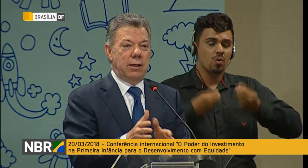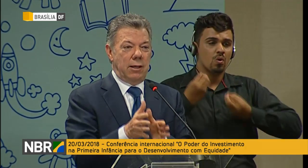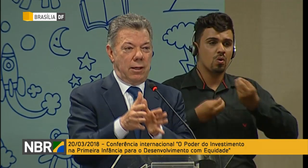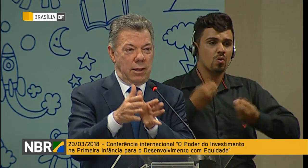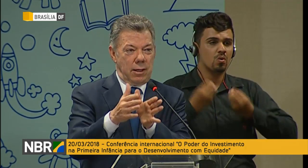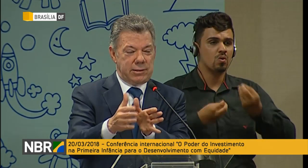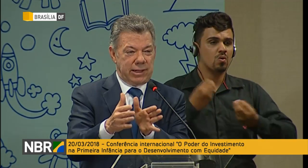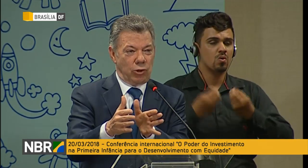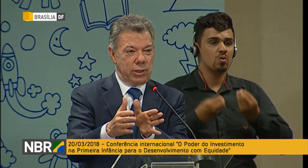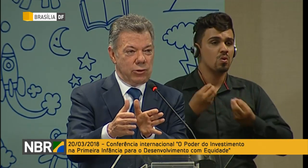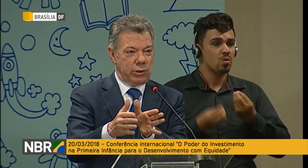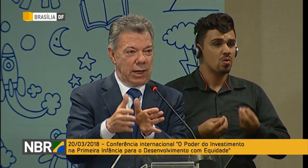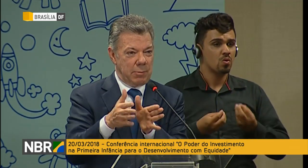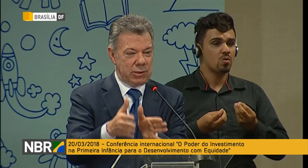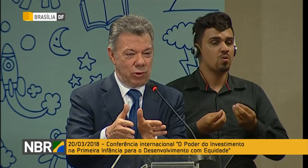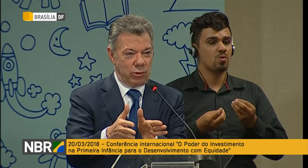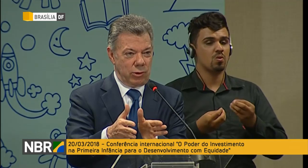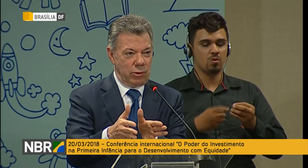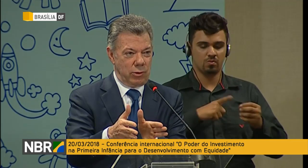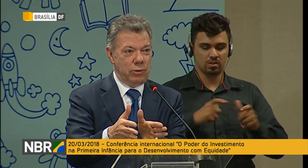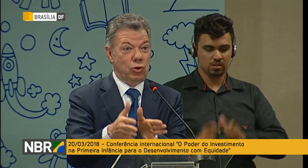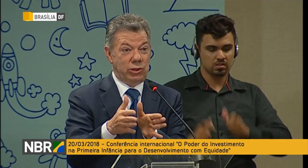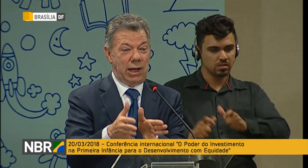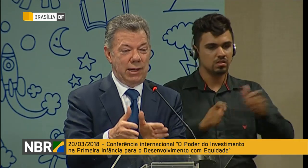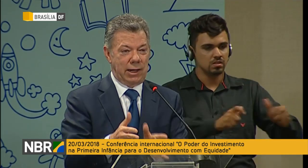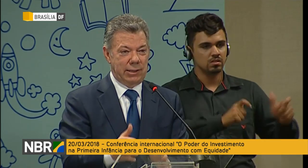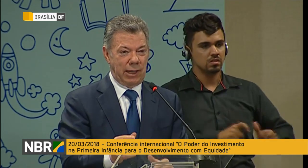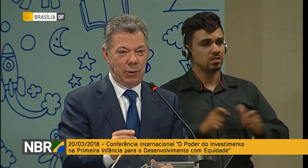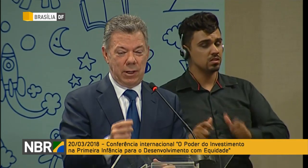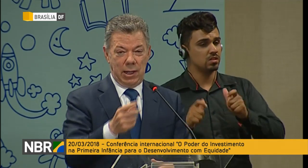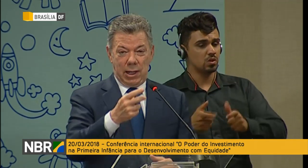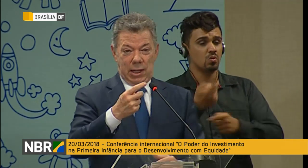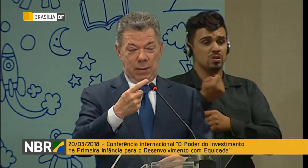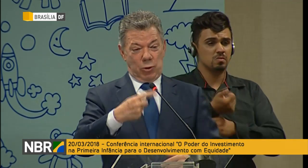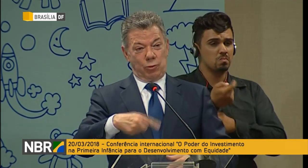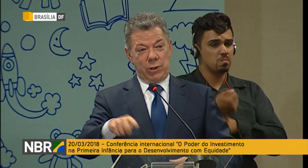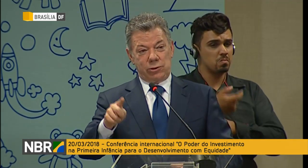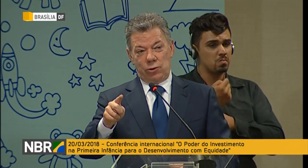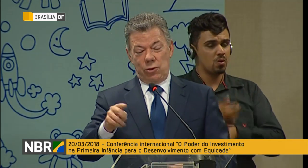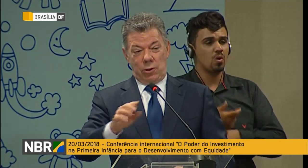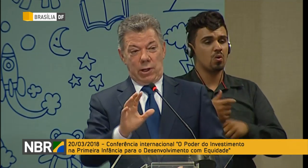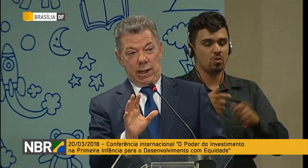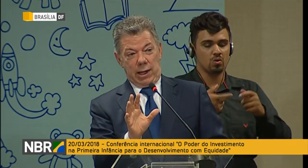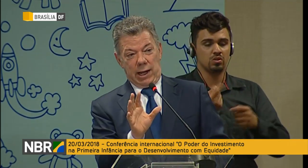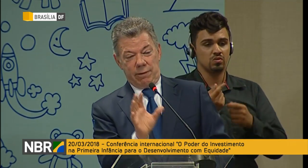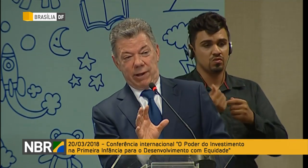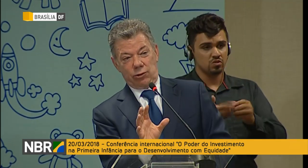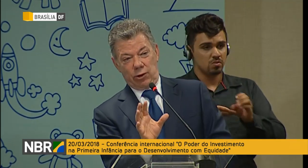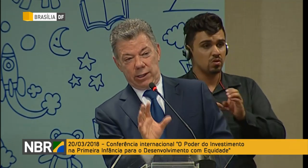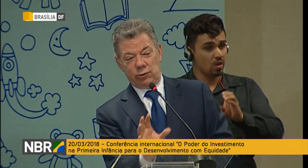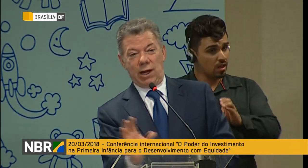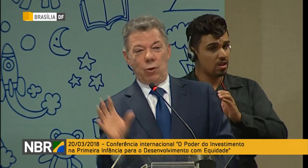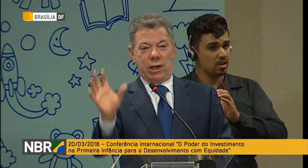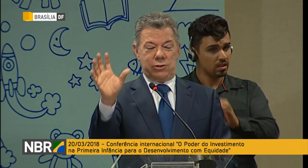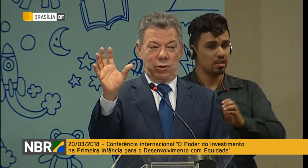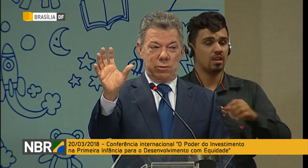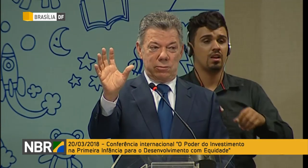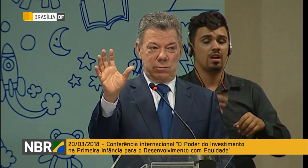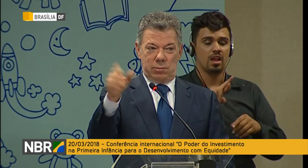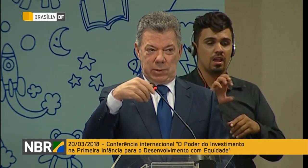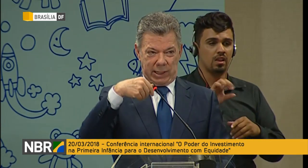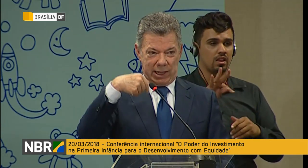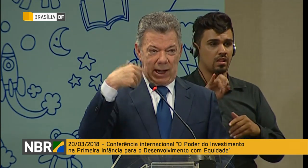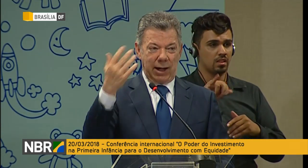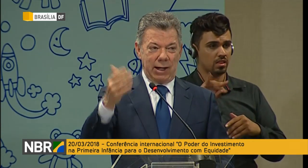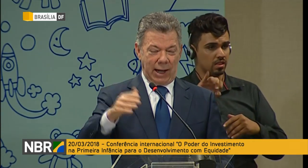como poucos sectores onde nós temos os investimentos rentáveis desses setores. E, obviamente,